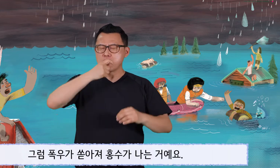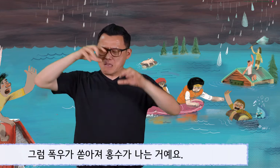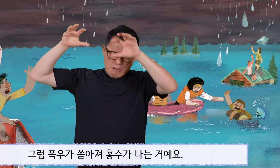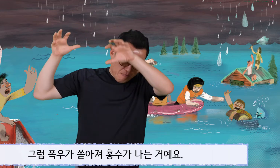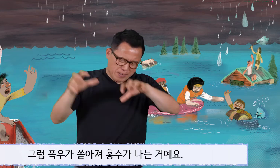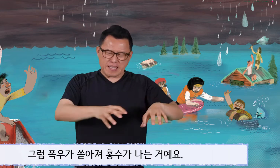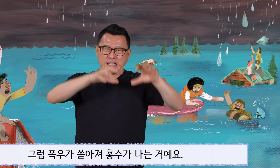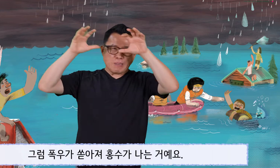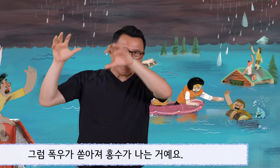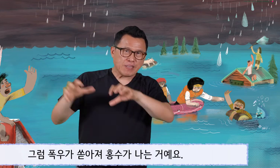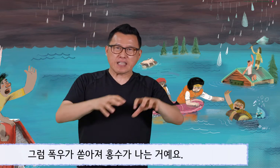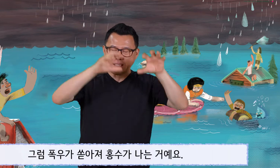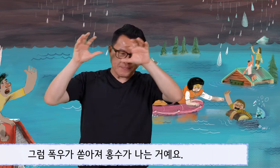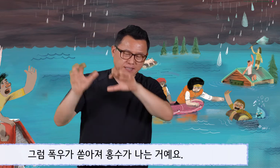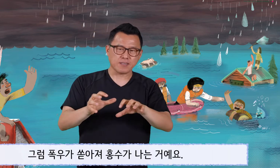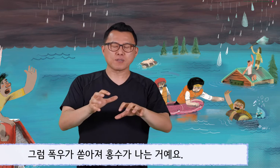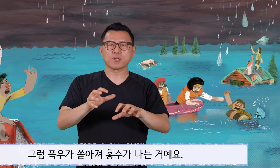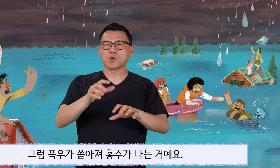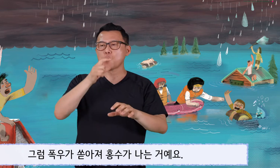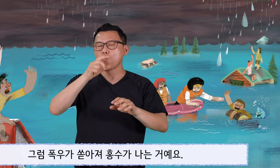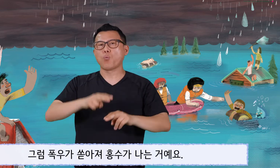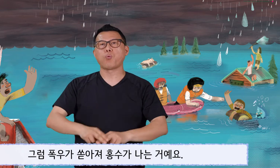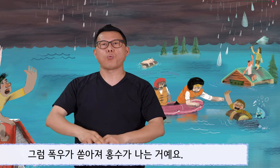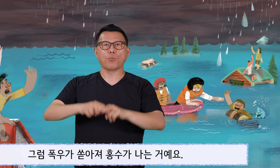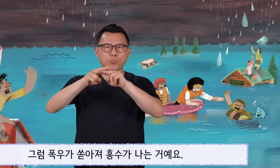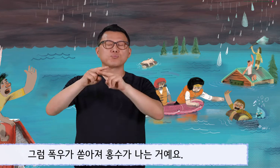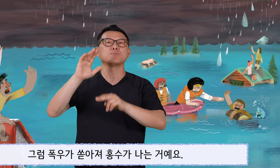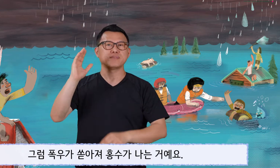그럼 폭우가 쏟아져 홍수가 나는 거예요.